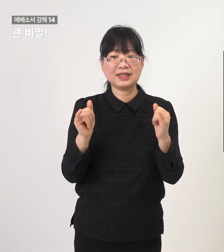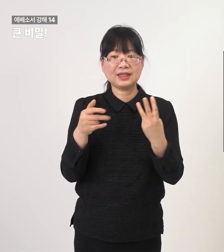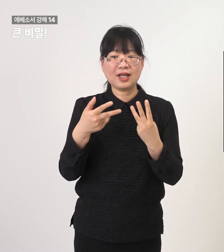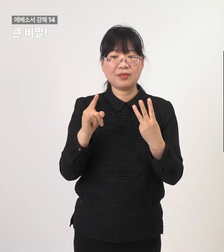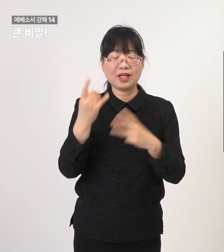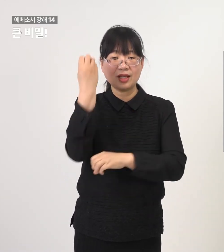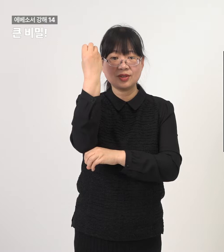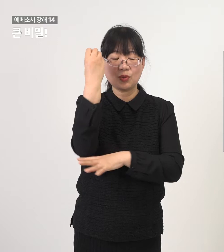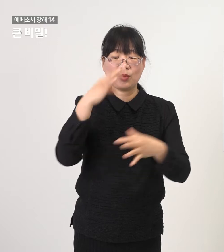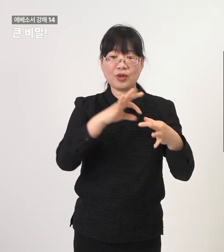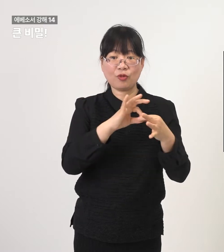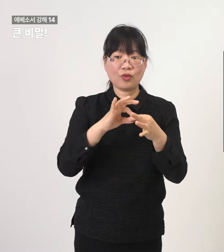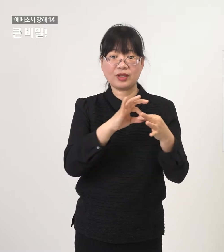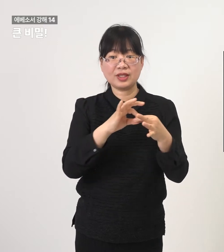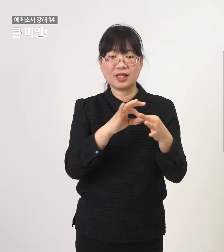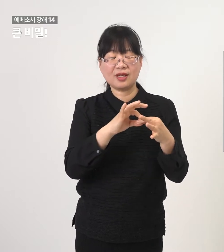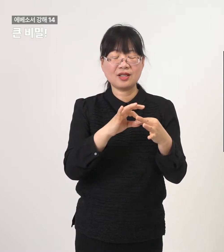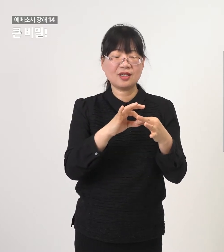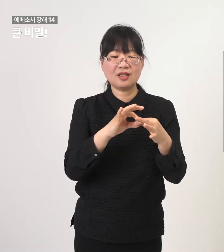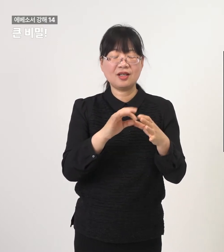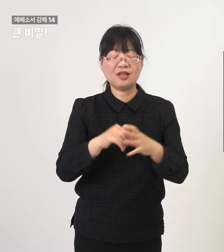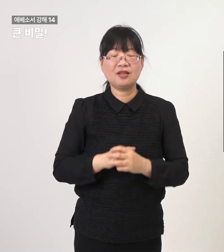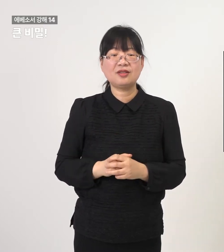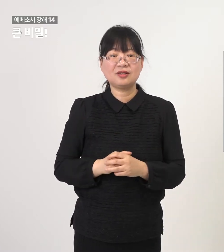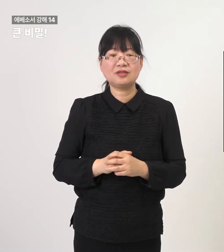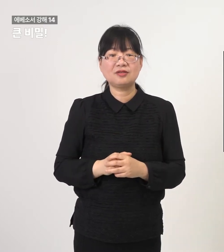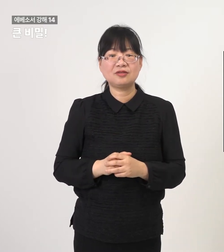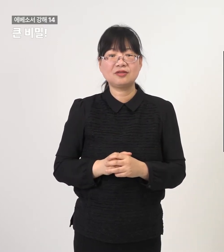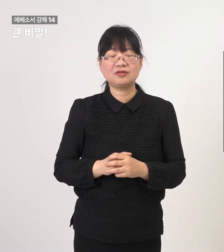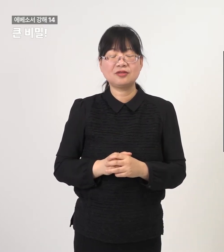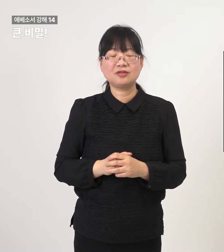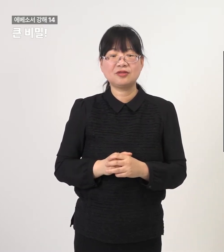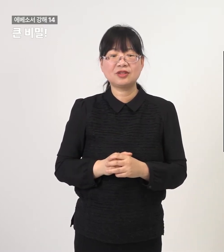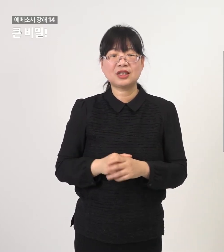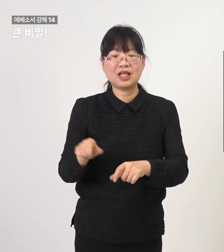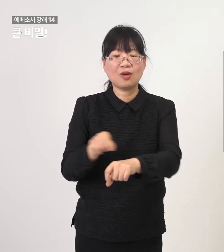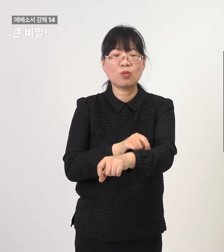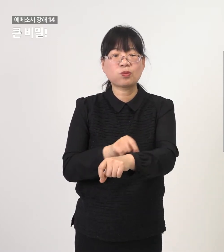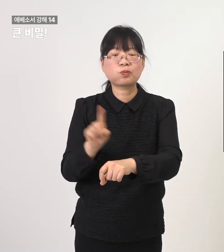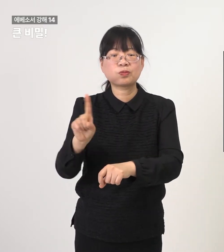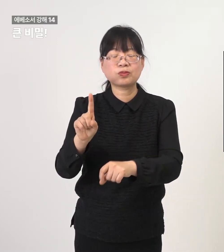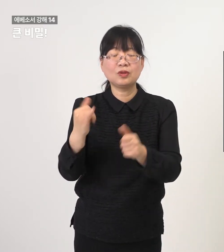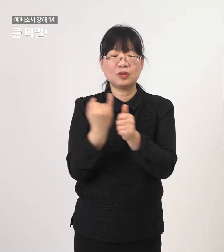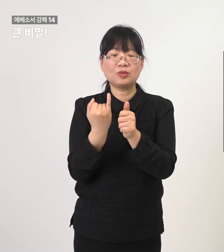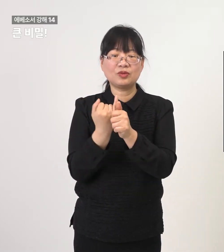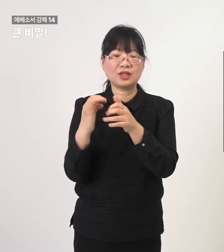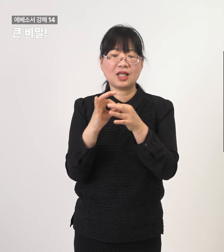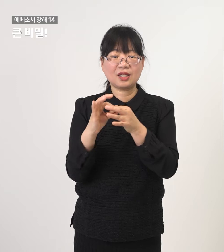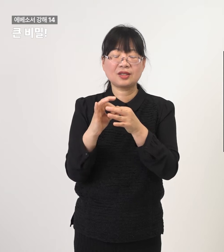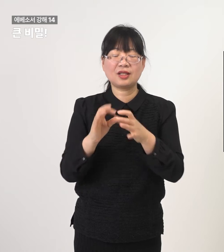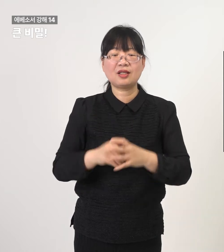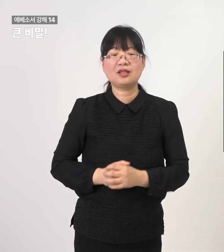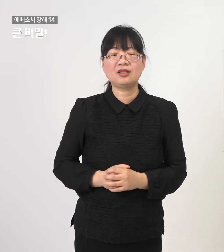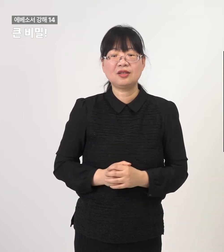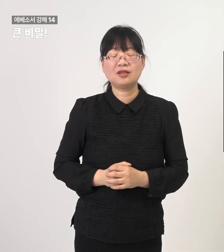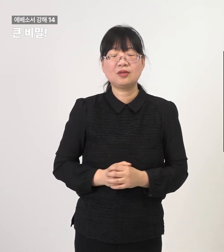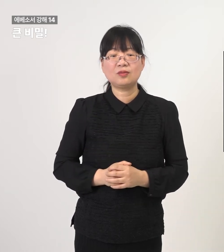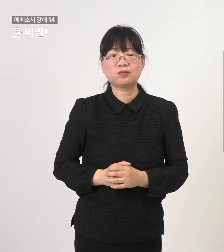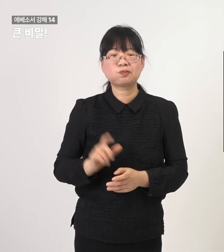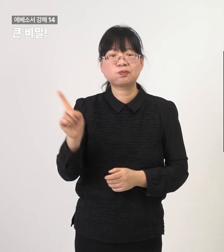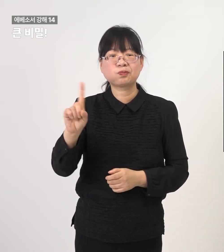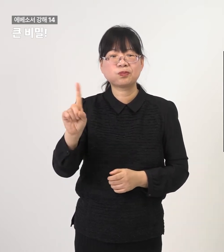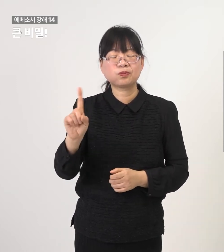기초의 관계를 어디에 얹어놓고 있느냐? 특별히 이 부부관계를 어디에 얹어놓고